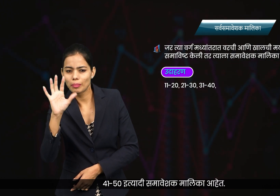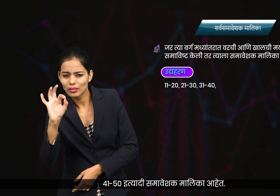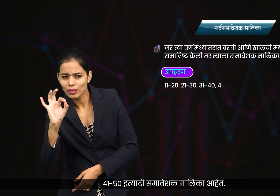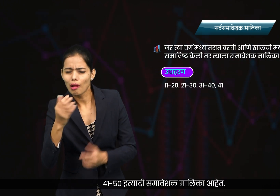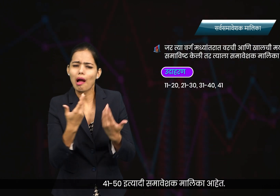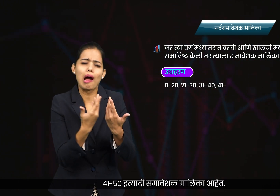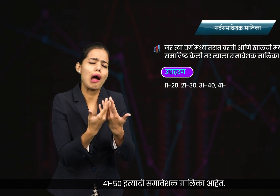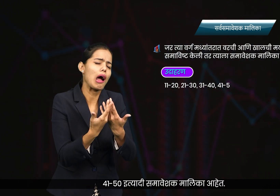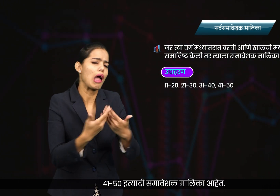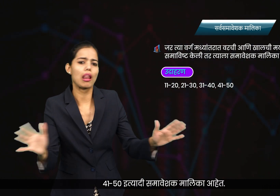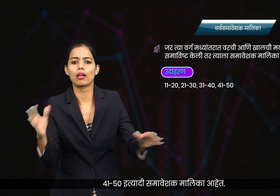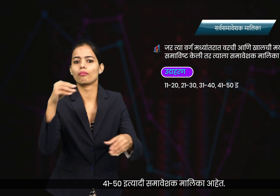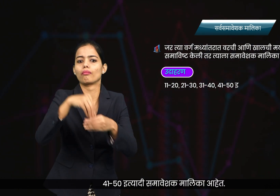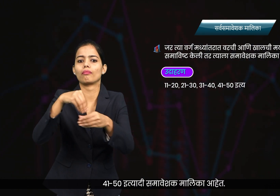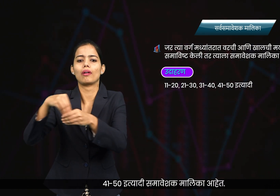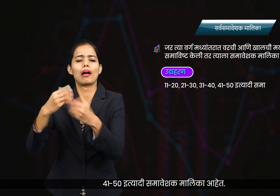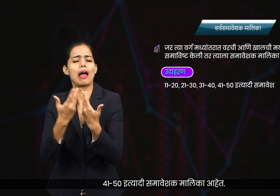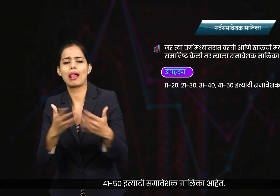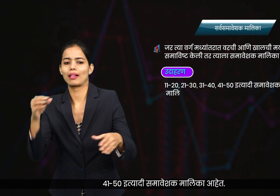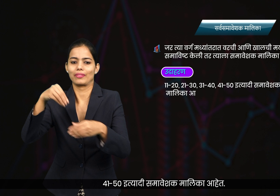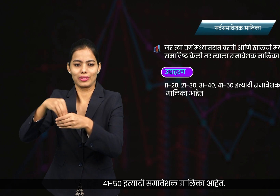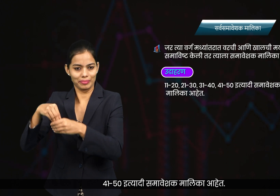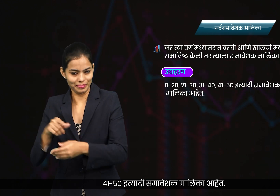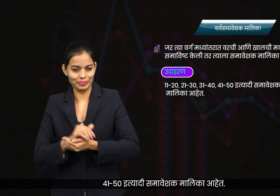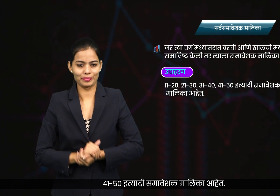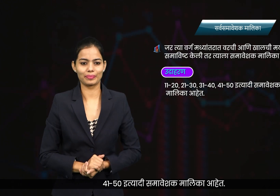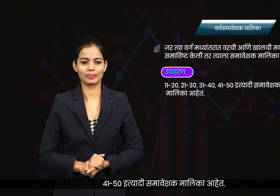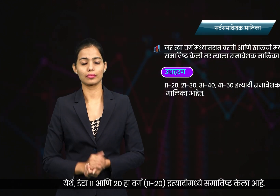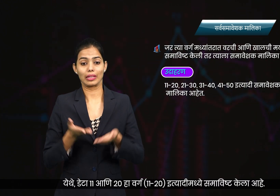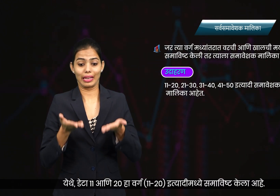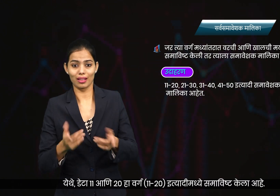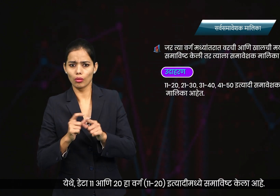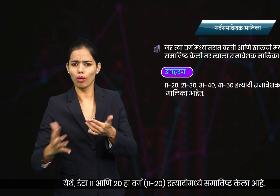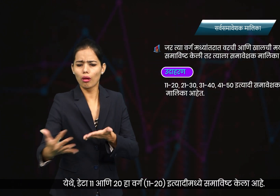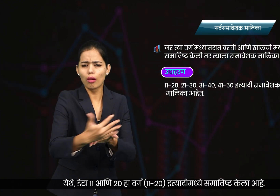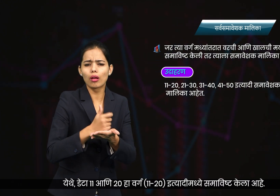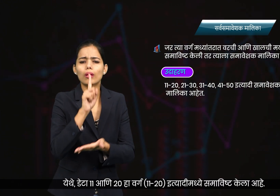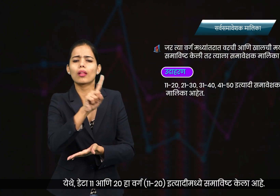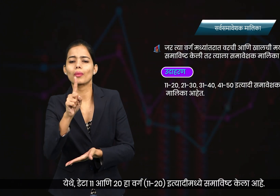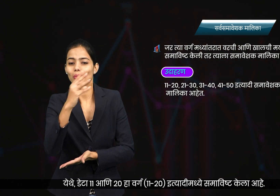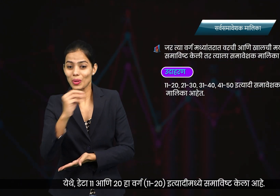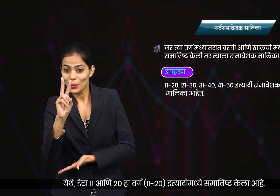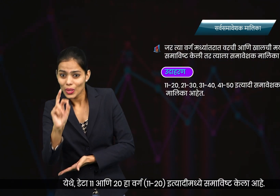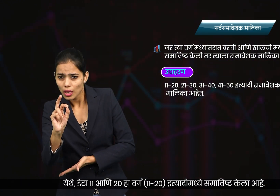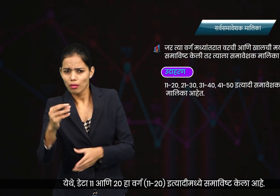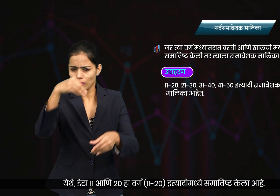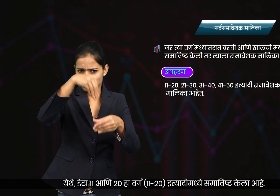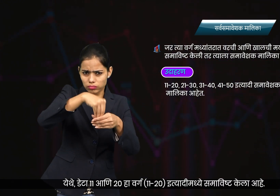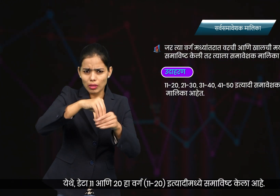41 ते 50 इत्यादी समावेशक मालिका आहेत. येथे डेटा 11 आणि 20 हा वर्ग 11